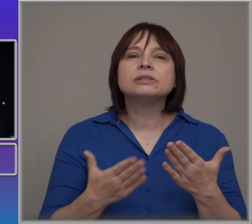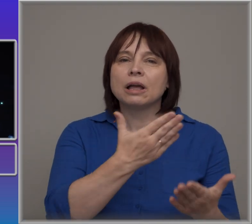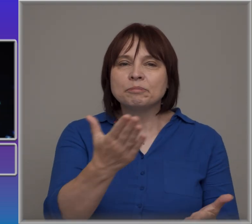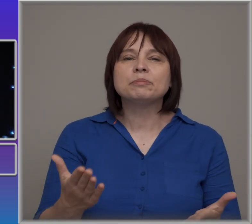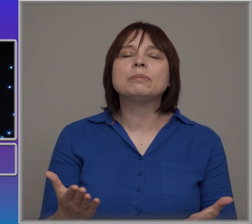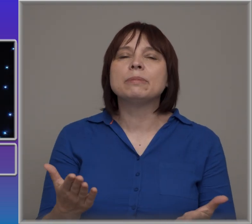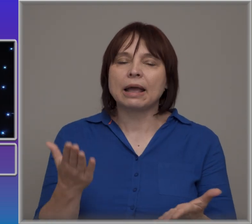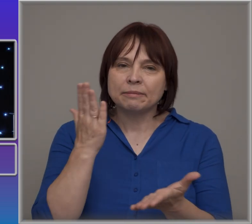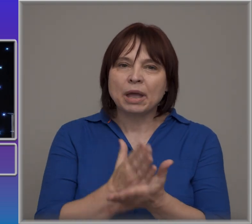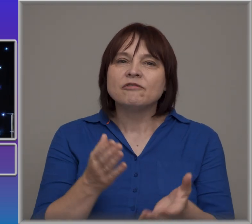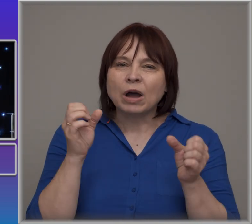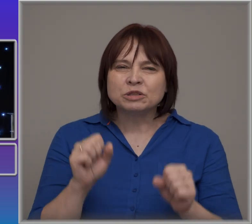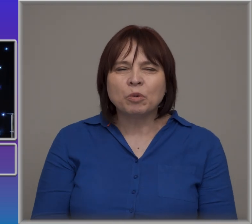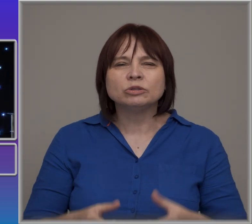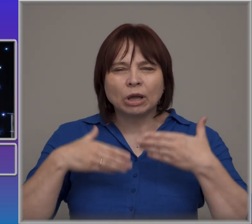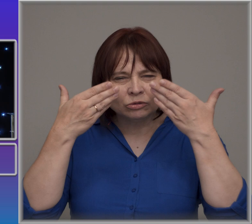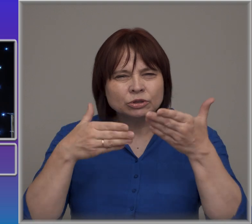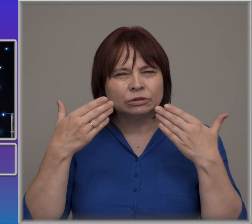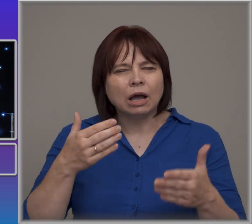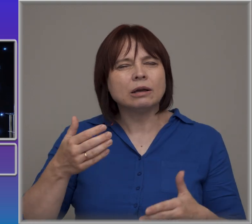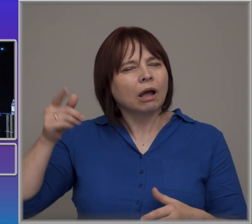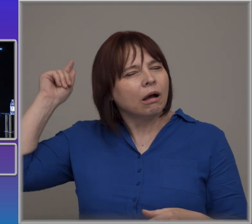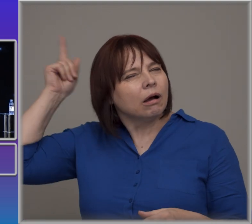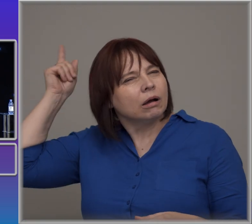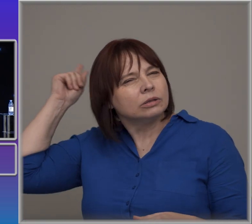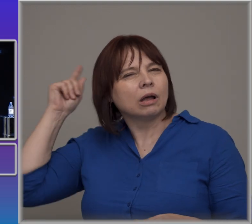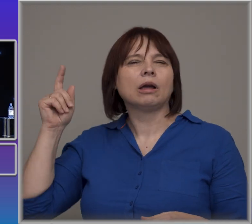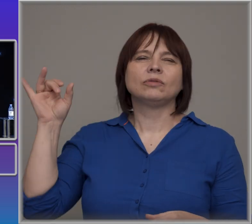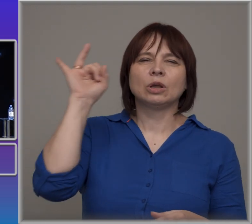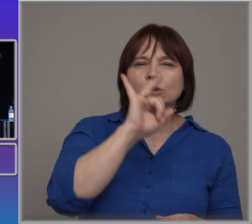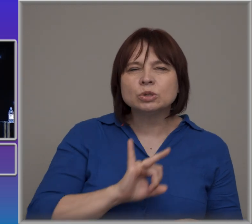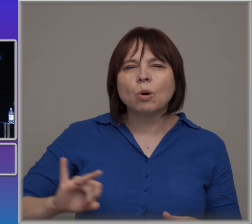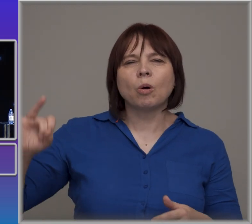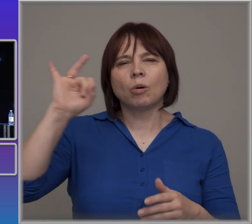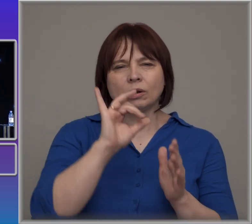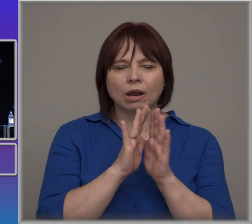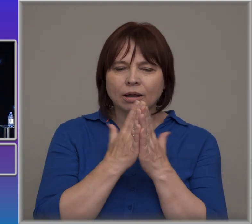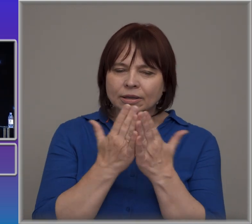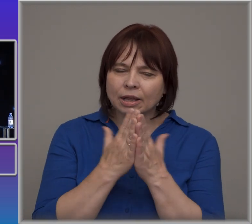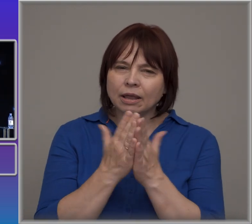Потому что до 50 какого-то года в Соединенных Штатах Америки даже было рабство.